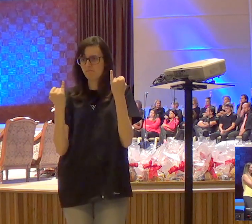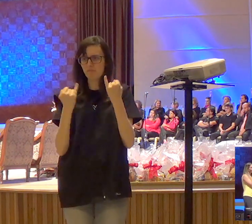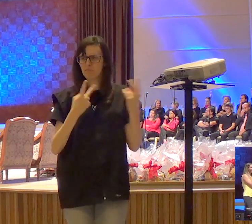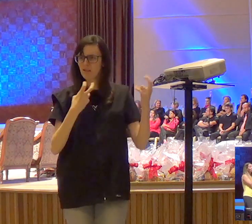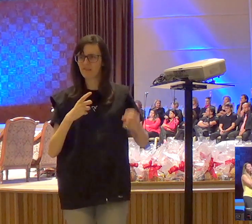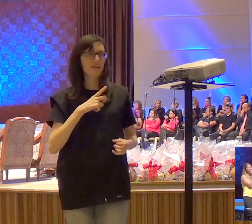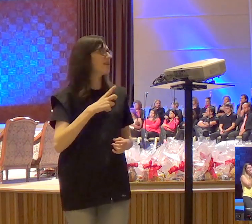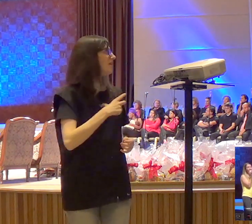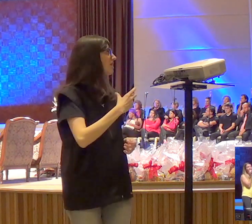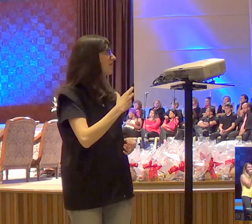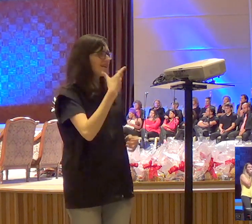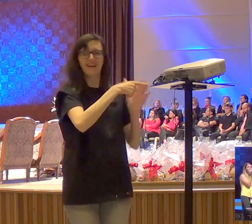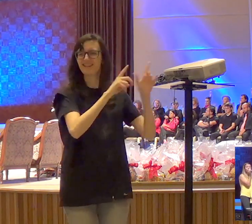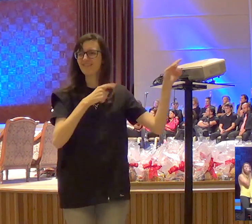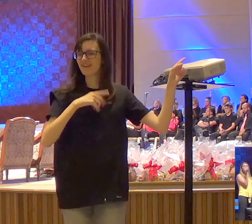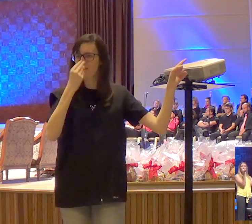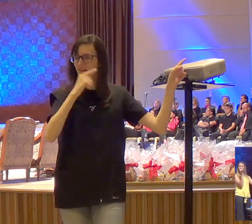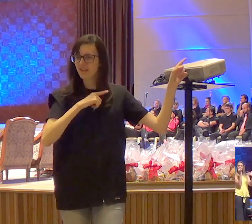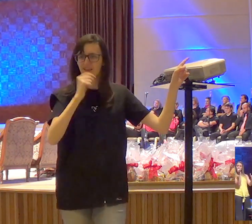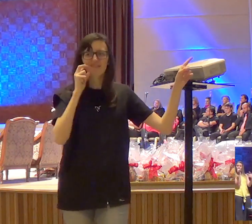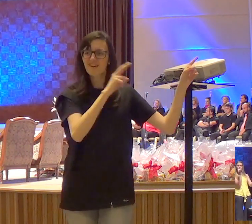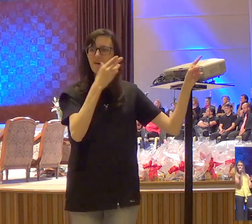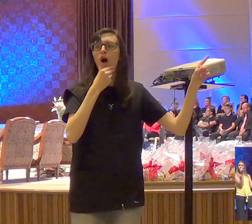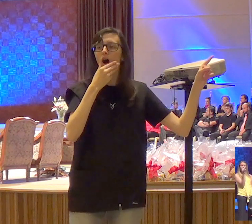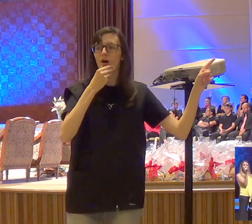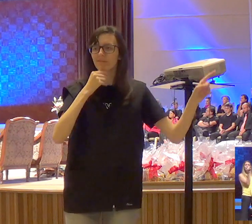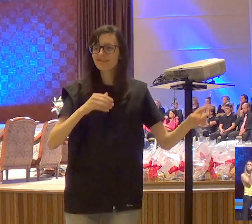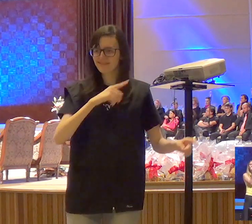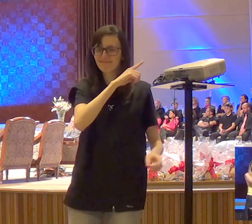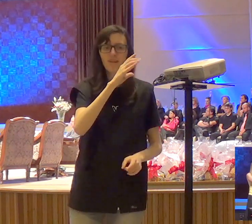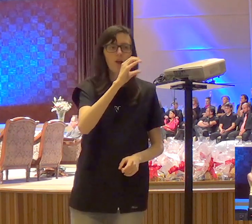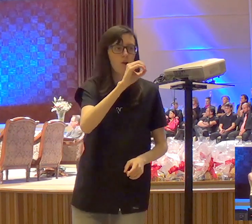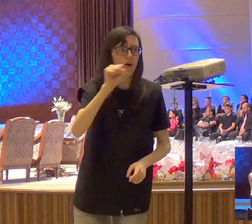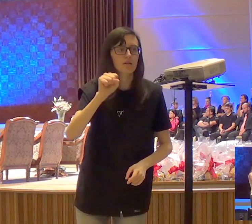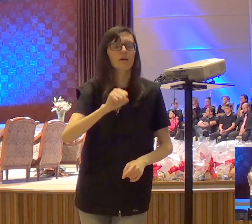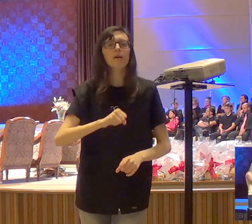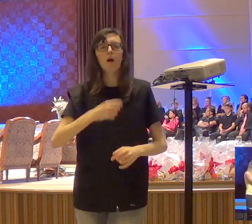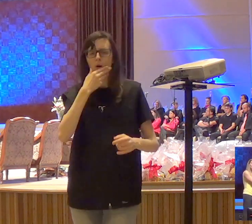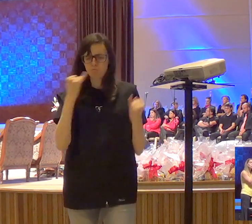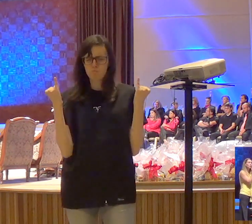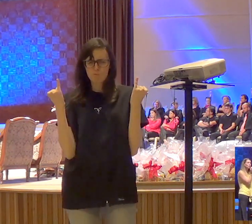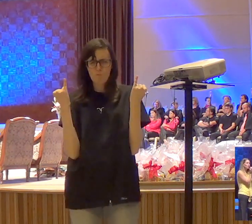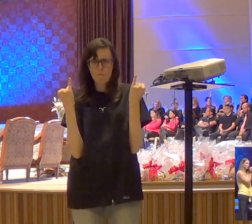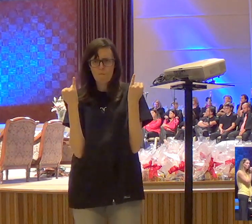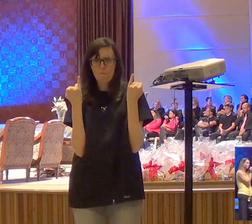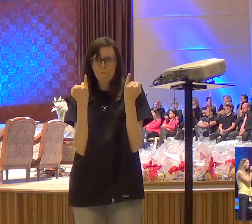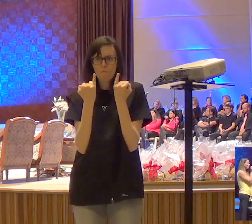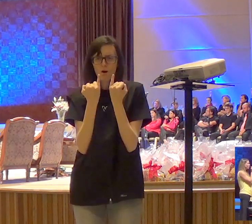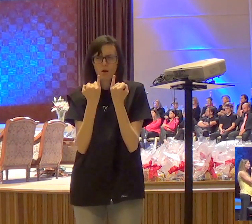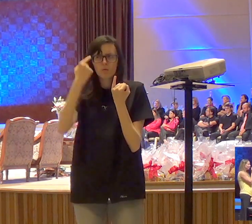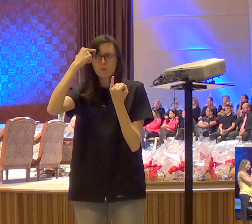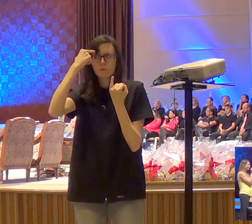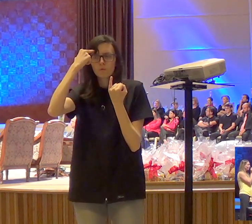lose weight through a fitness boot camp. E começou a ensinar outros presos como eles poderiam perder peso, como um programa de perda de peso.